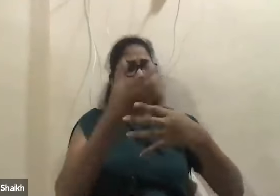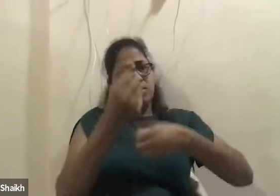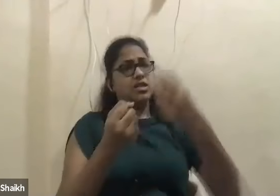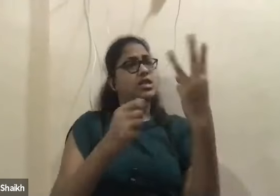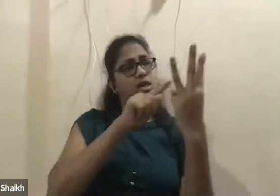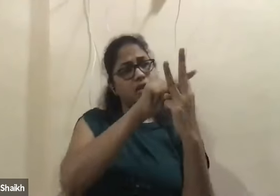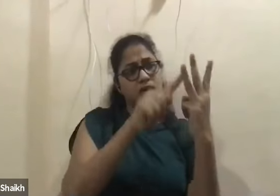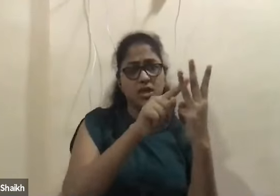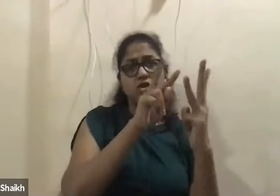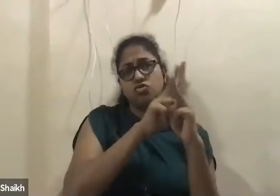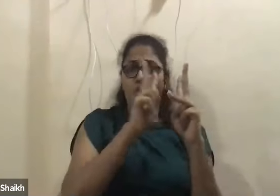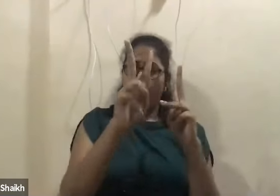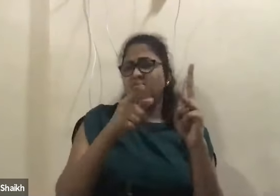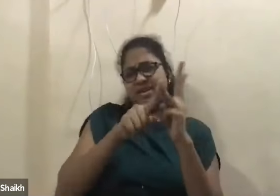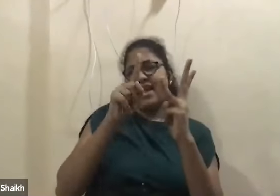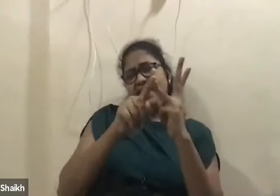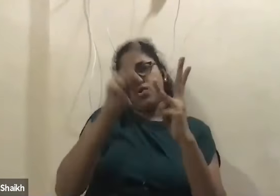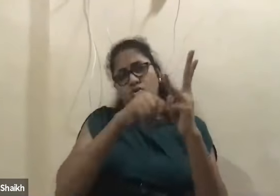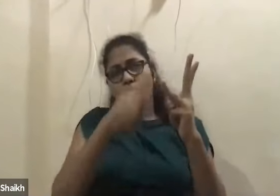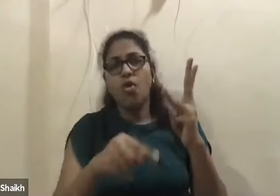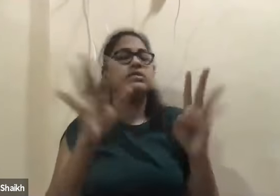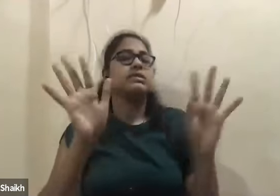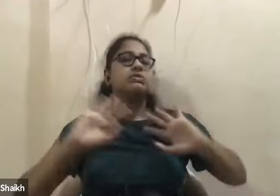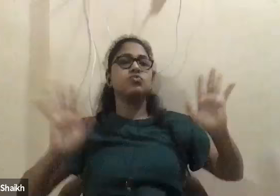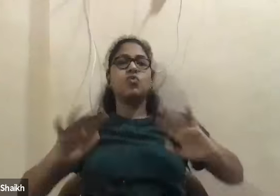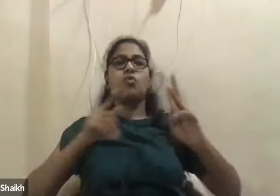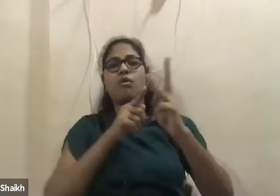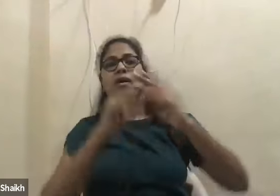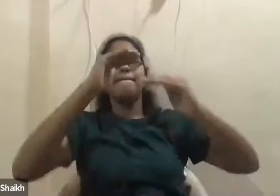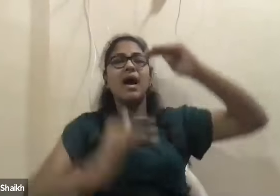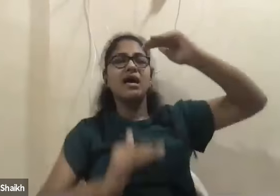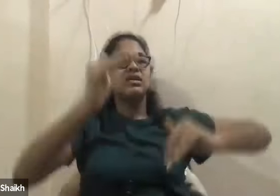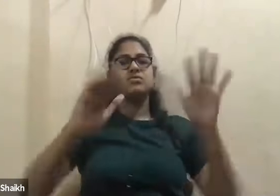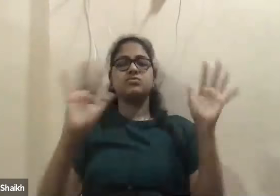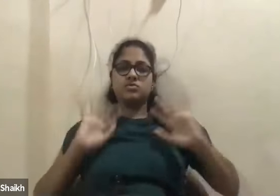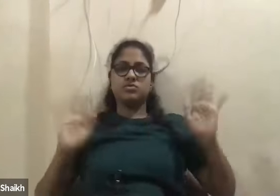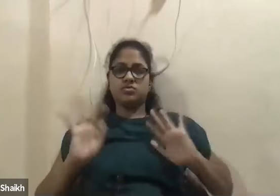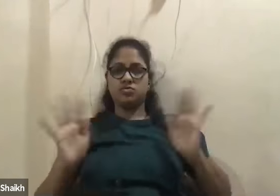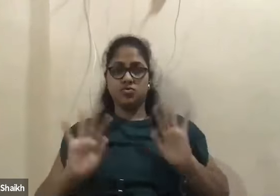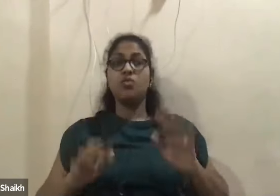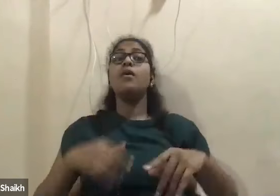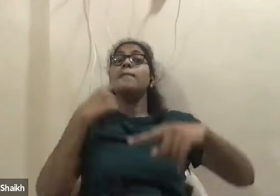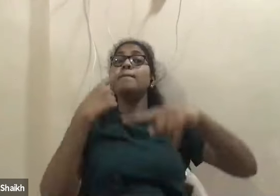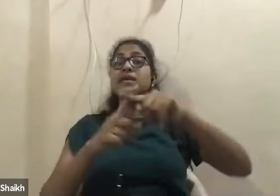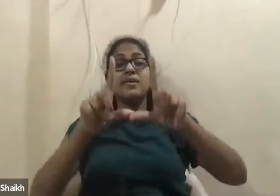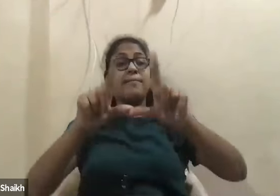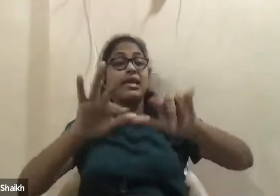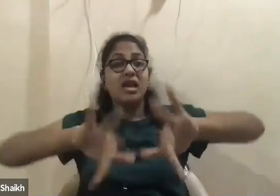और निकाल दिया. तो वो भी एक चीज आप ध्यान में रख सकते हैं. मीटिंग्स कैसे कंडक्ट करना है, डिसीजंस पे